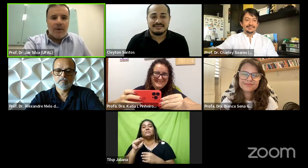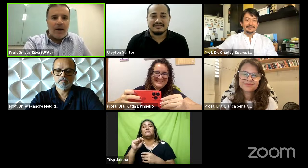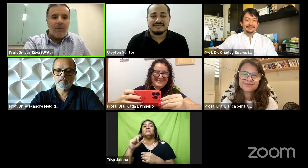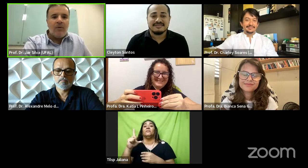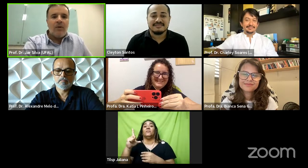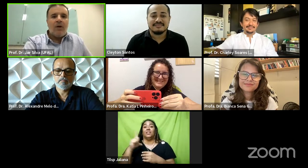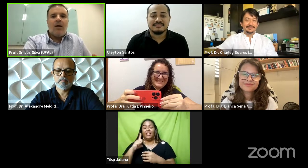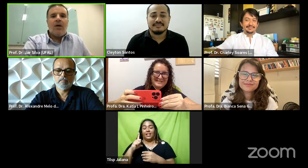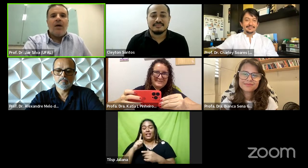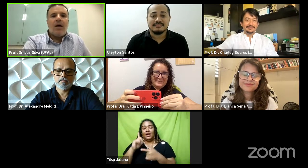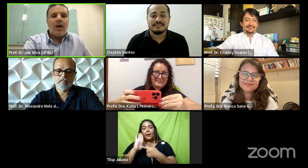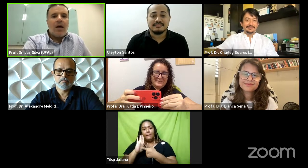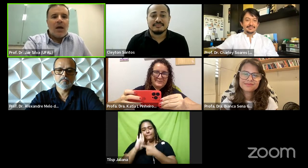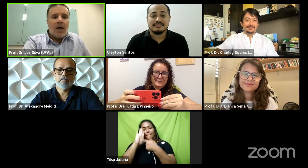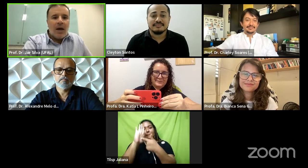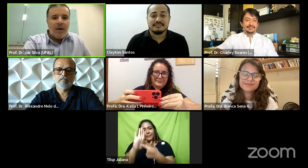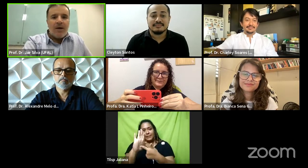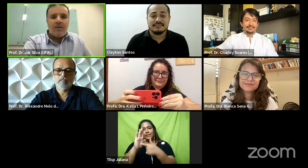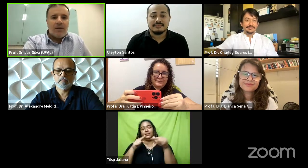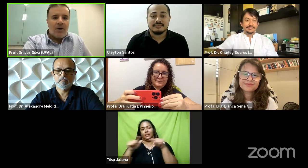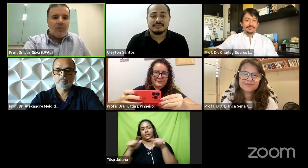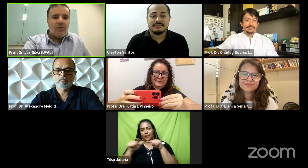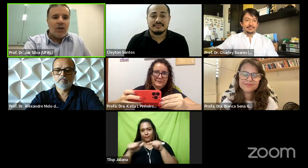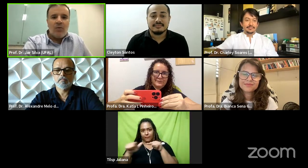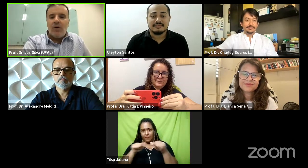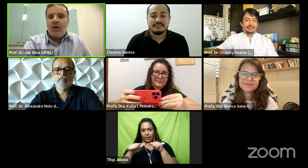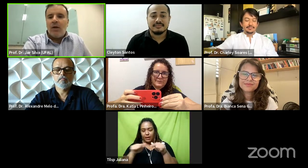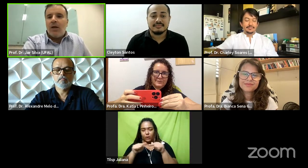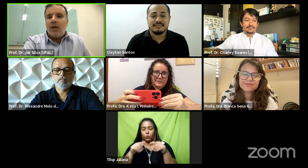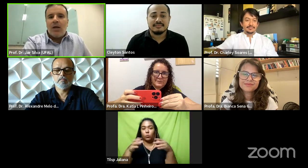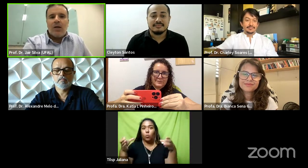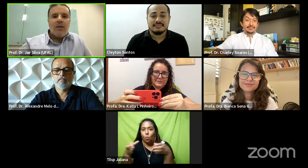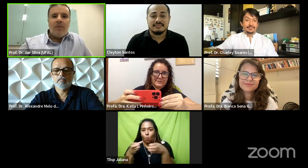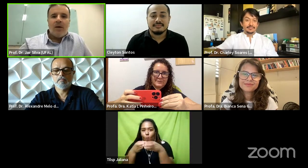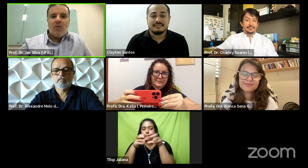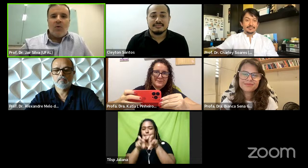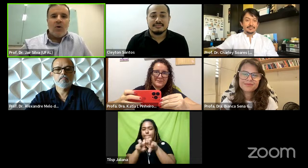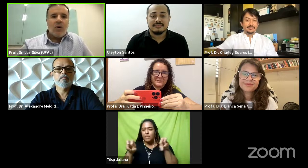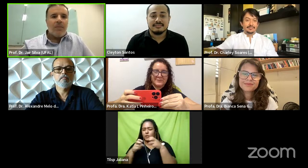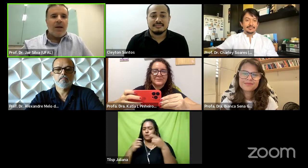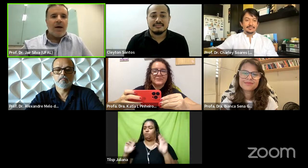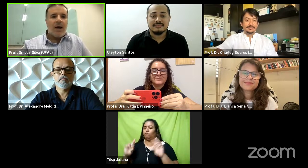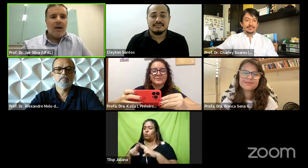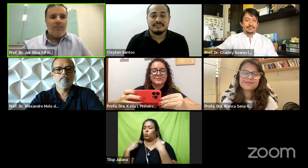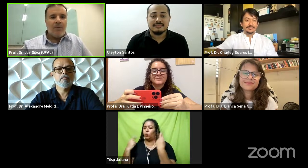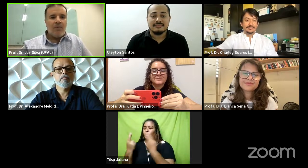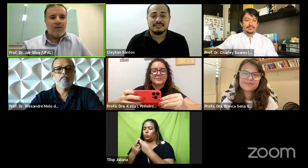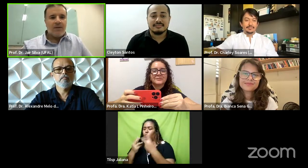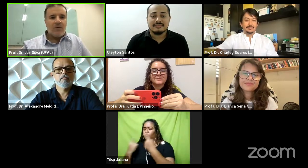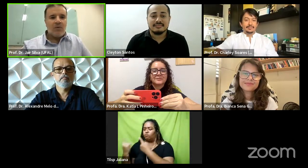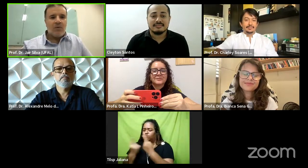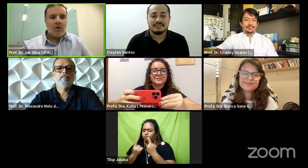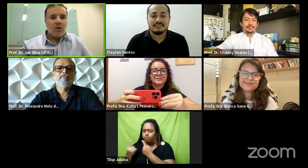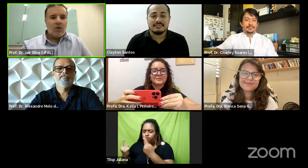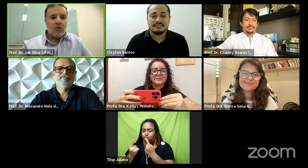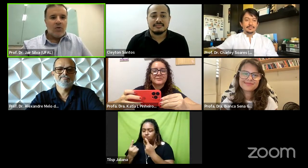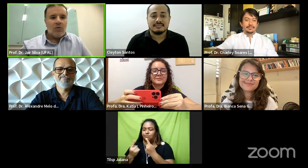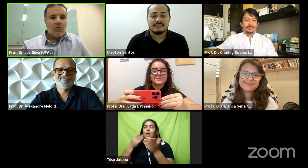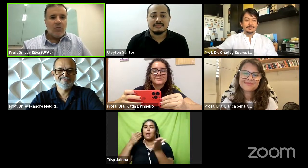apresentação do trabalho, a banca se reuniu e deliberou pela